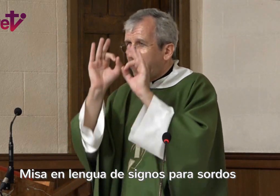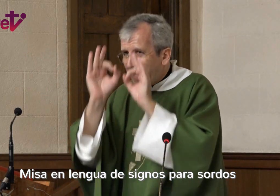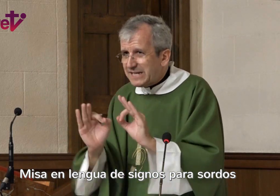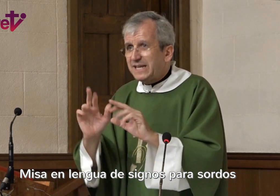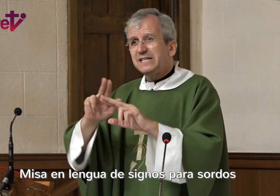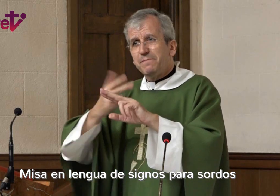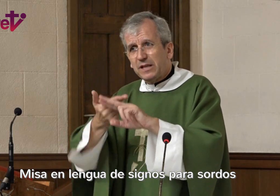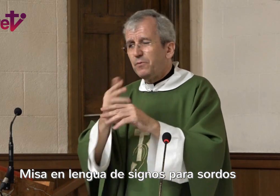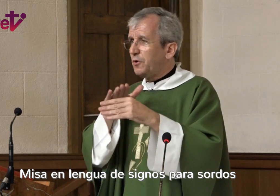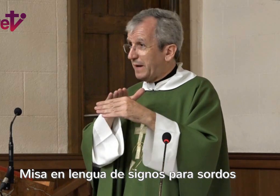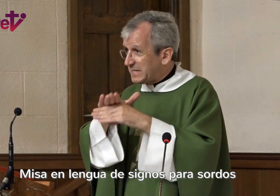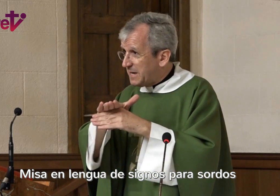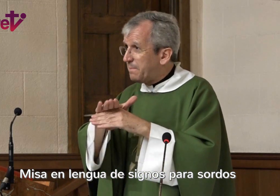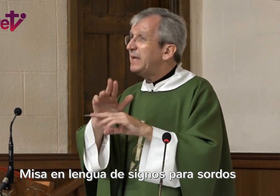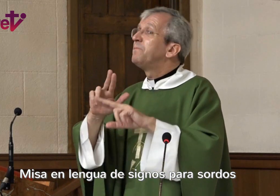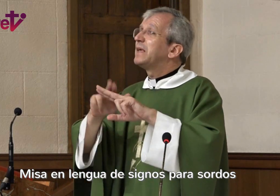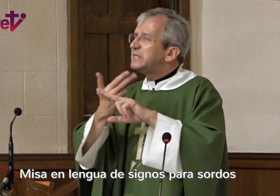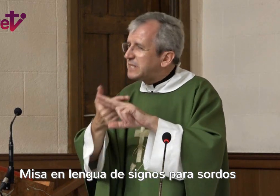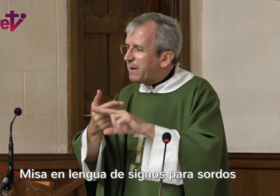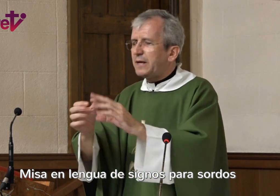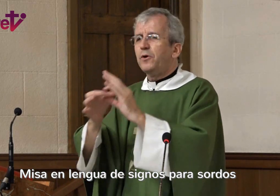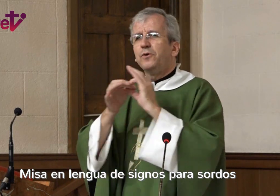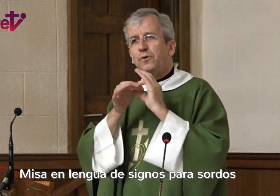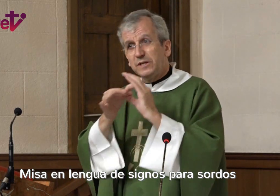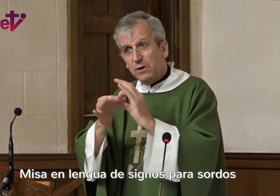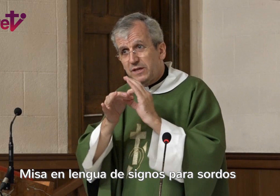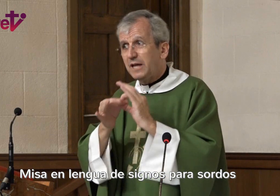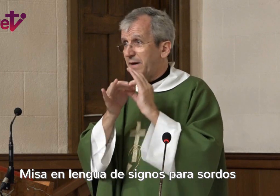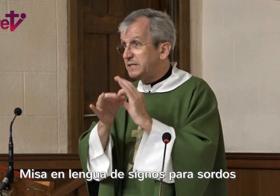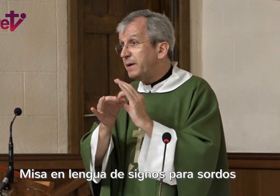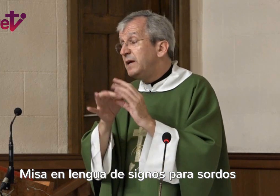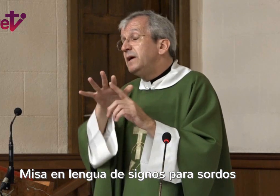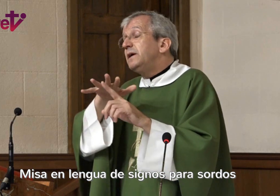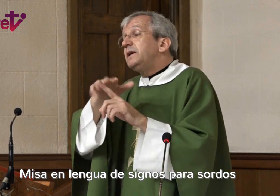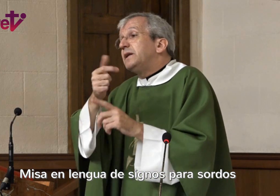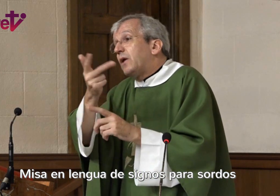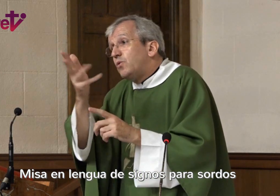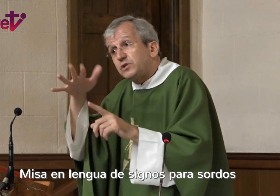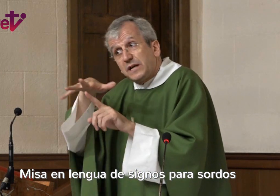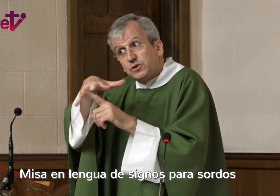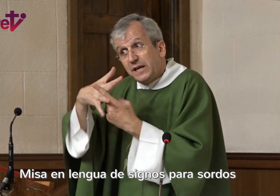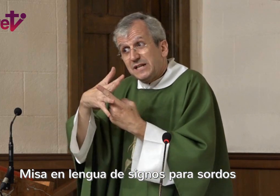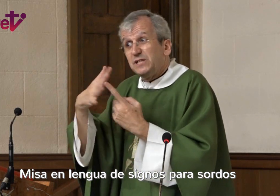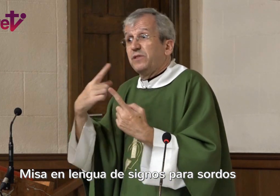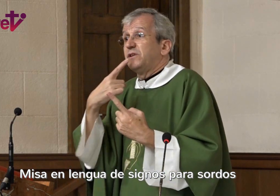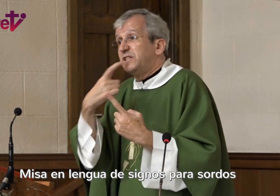es ese matrimonio para siempre es ese matrimonio con esa unidad para siempre y en algunos casos que hay esas situaciones